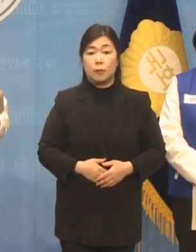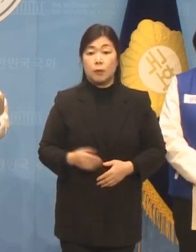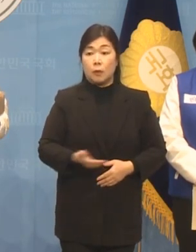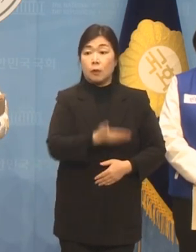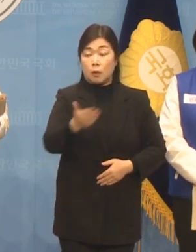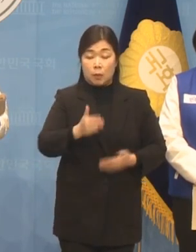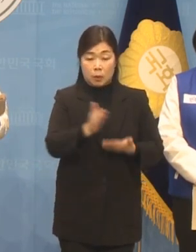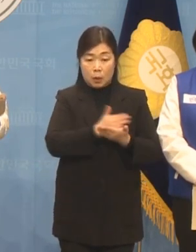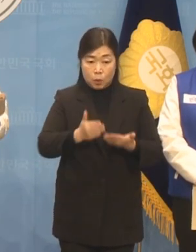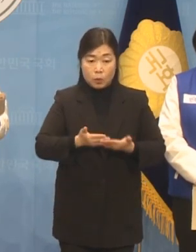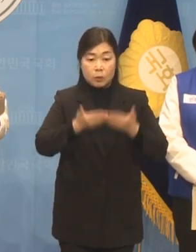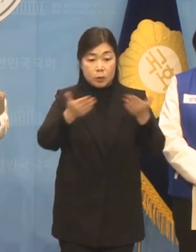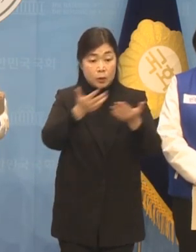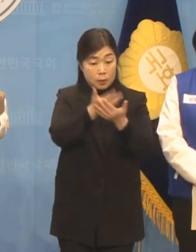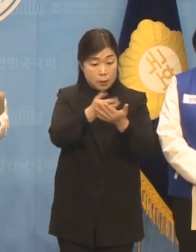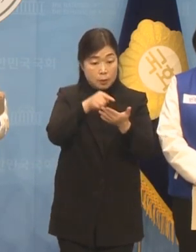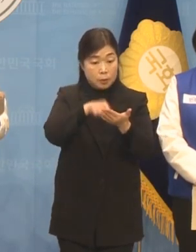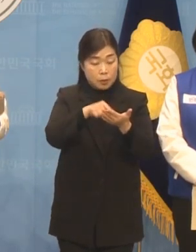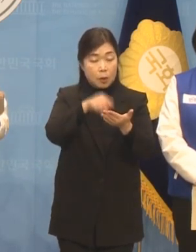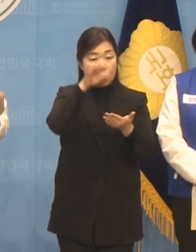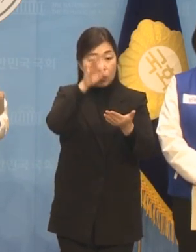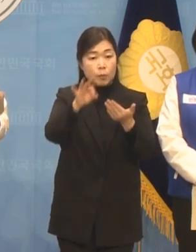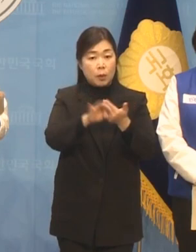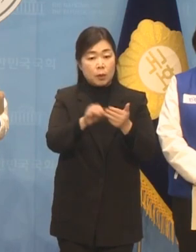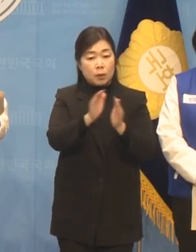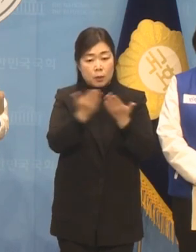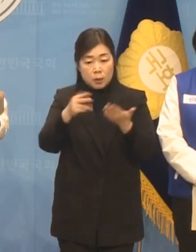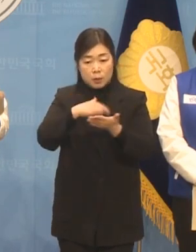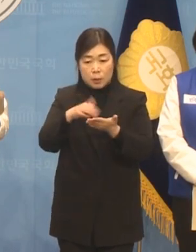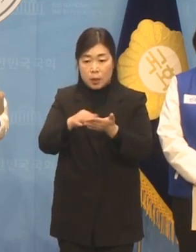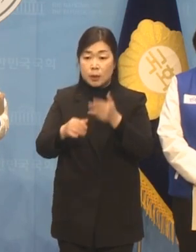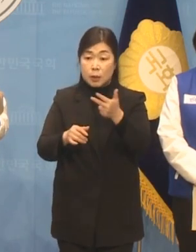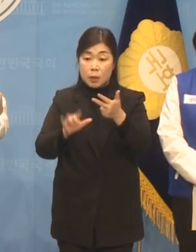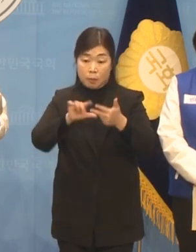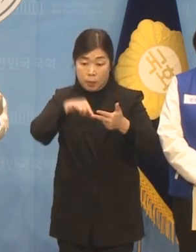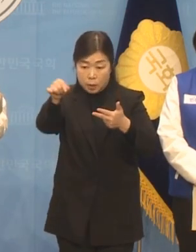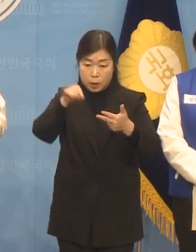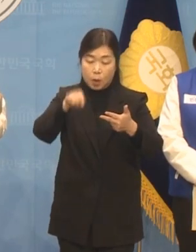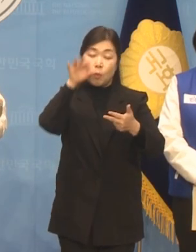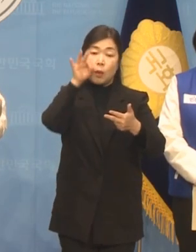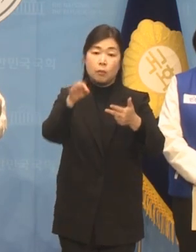여러분께 나눠드린 그 자료의 7페이지에 해당되겠습니다.